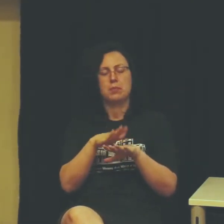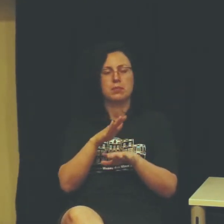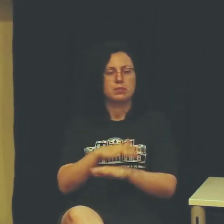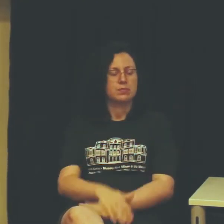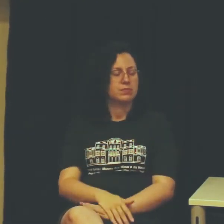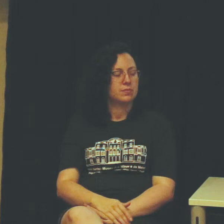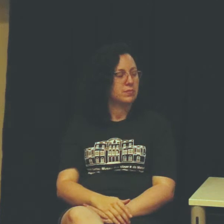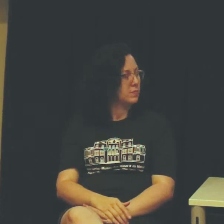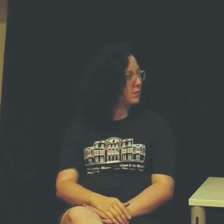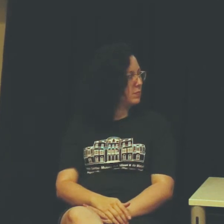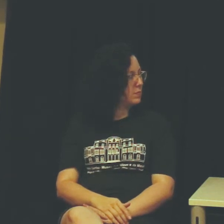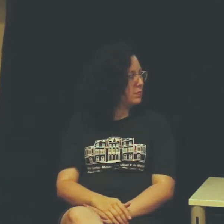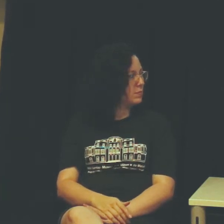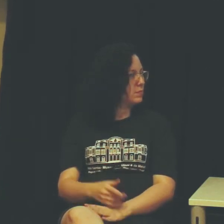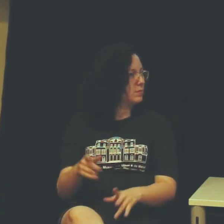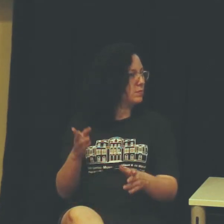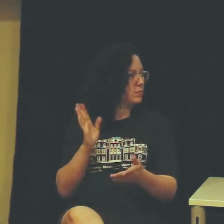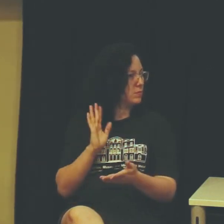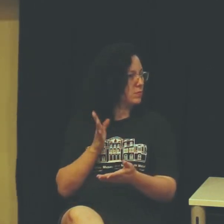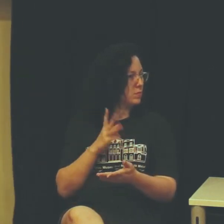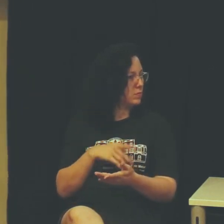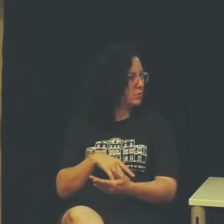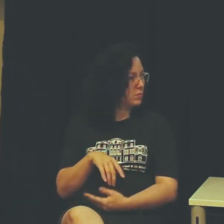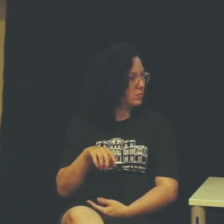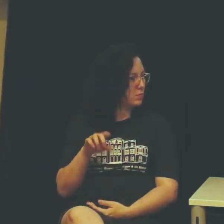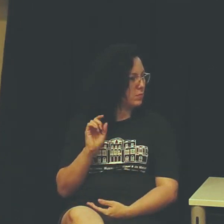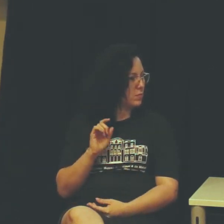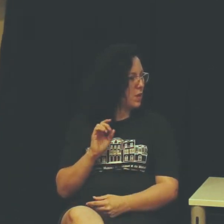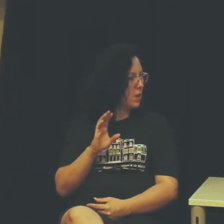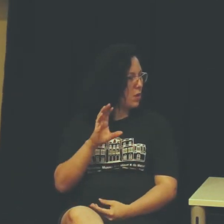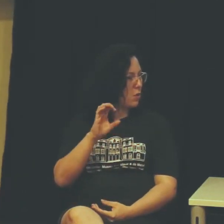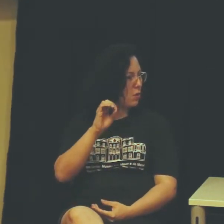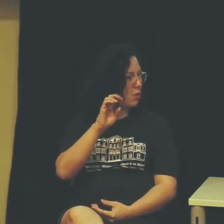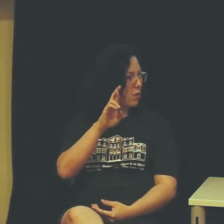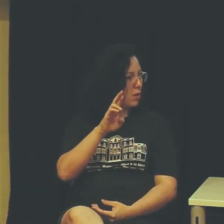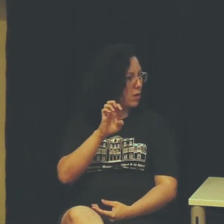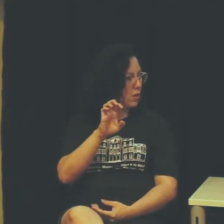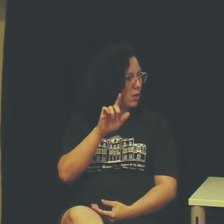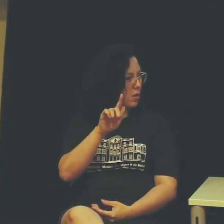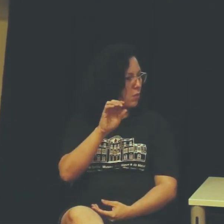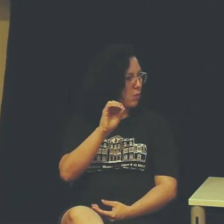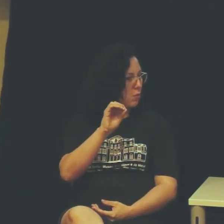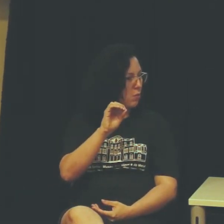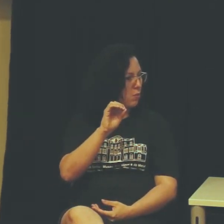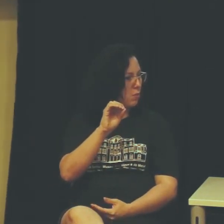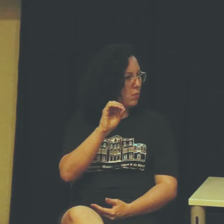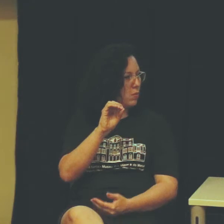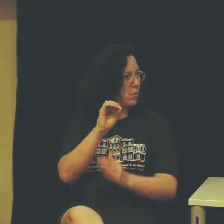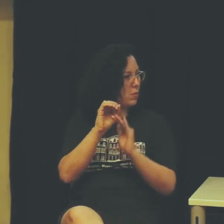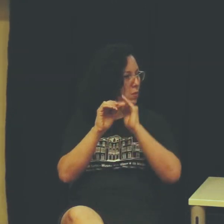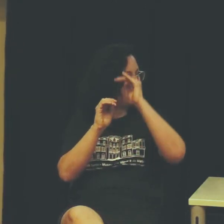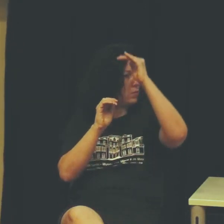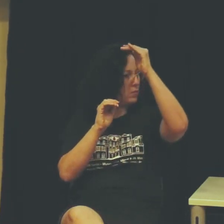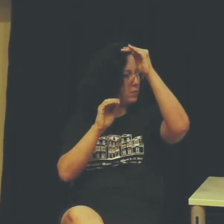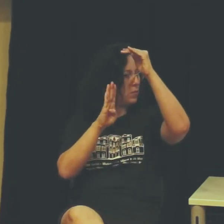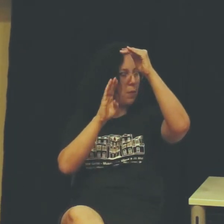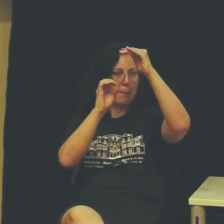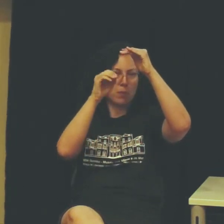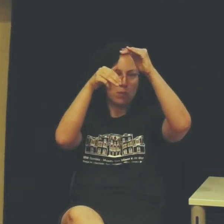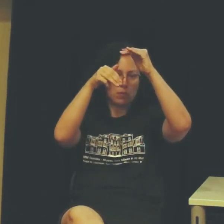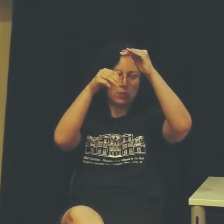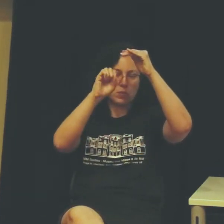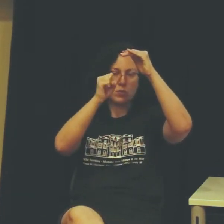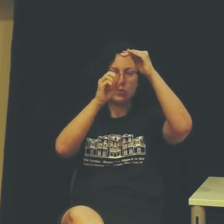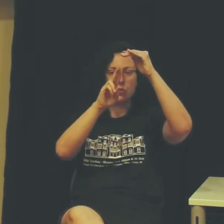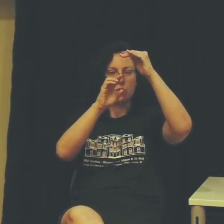eu vou voltar a falar mais para frente, Córrego das Lajes, em Morro do Pilar, e Córrego Bom Sucesso no Cerro. Então, todos esses